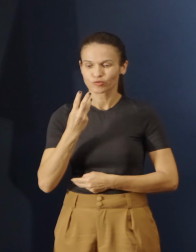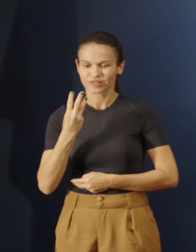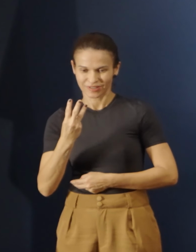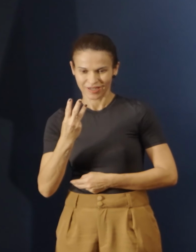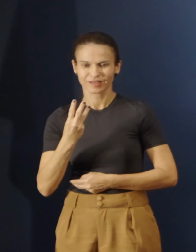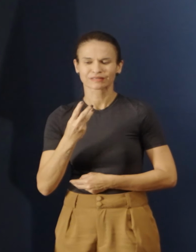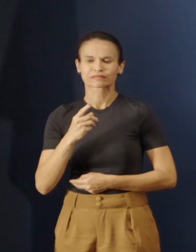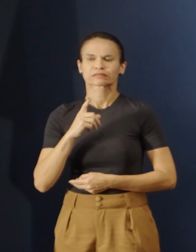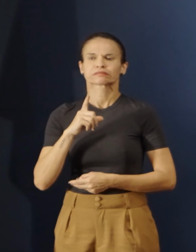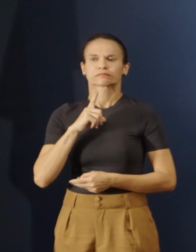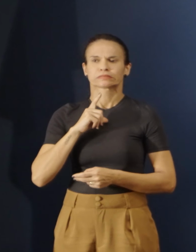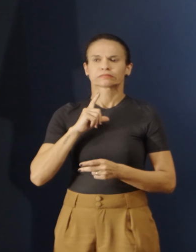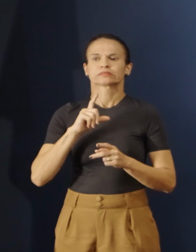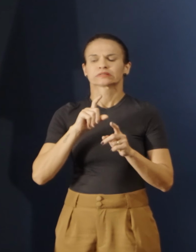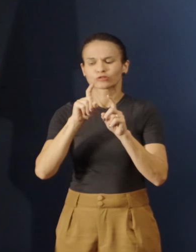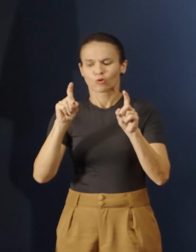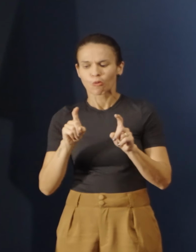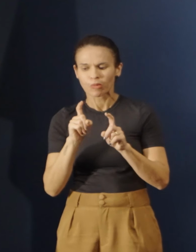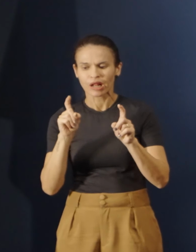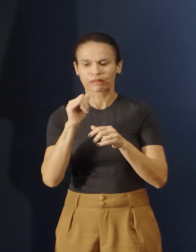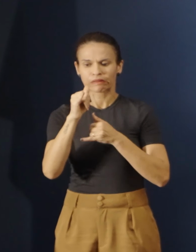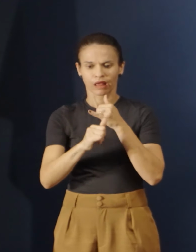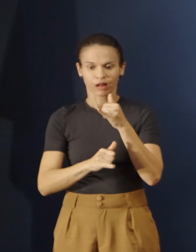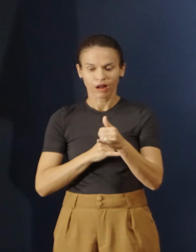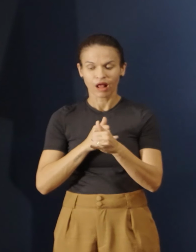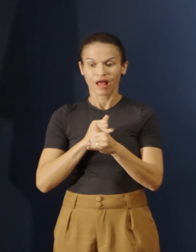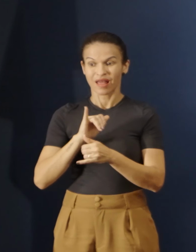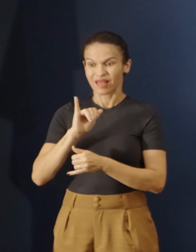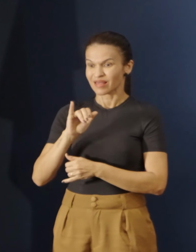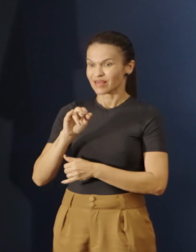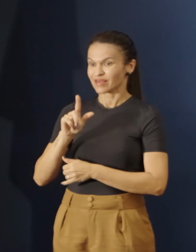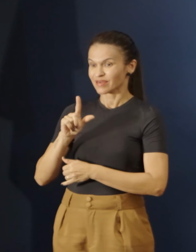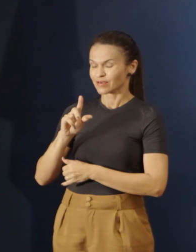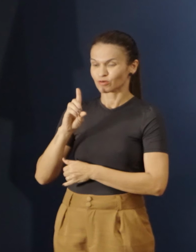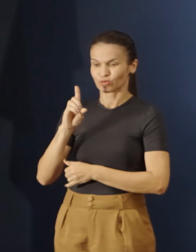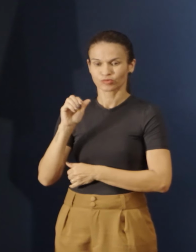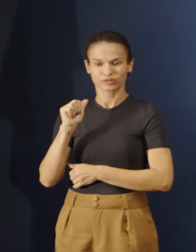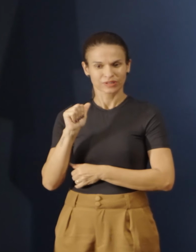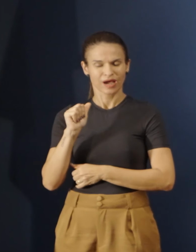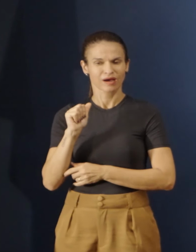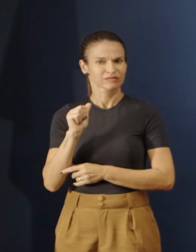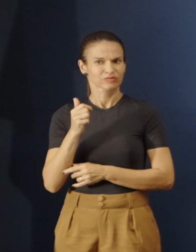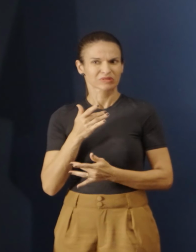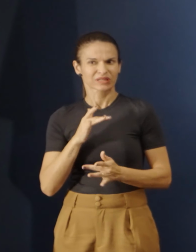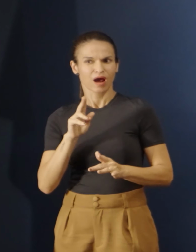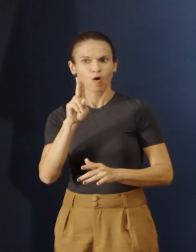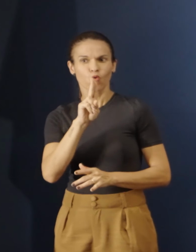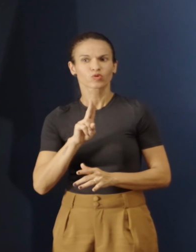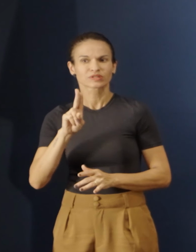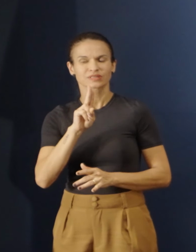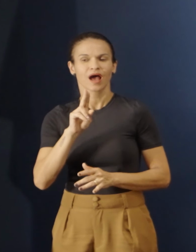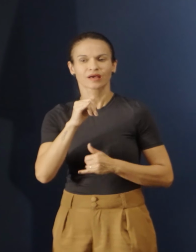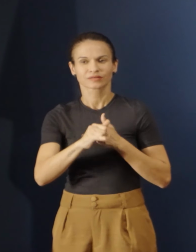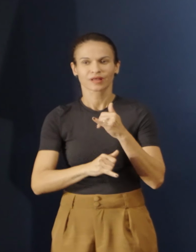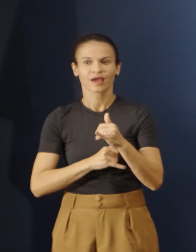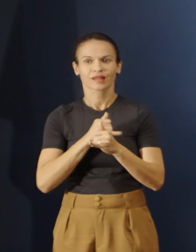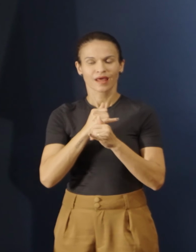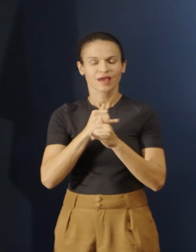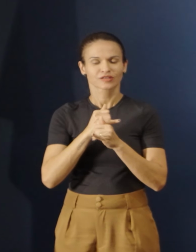com o computador, mesmo com a internet. A Hilda se recusava a usar muito internet e computador. Ela